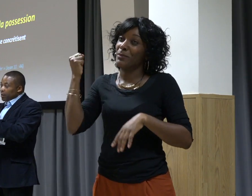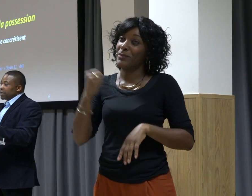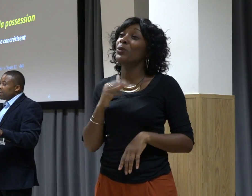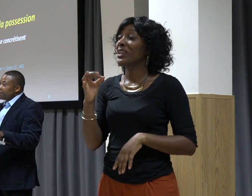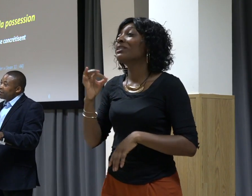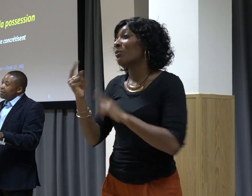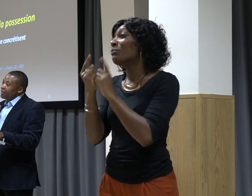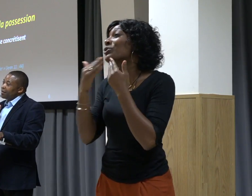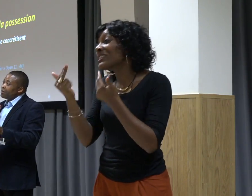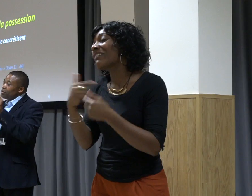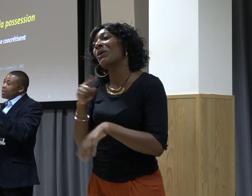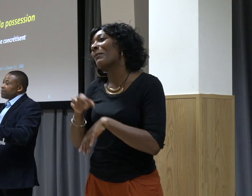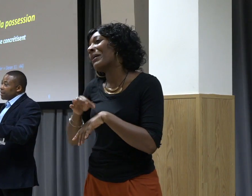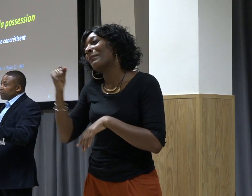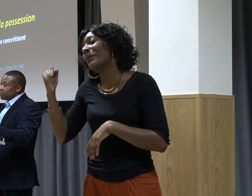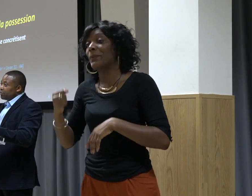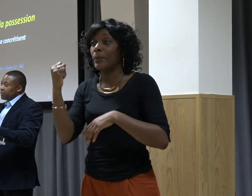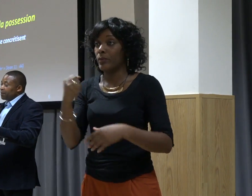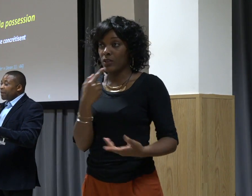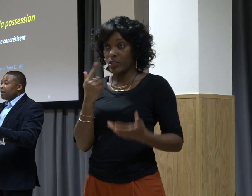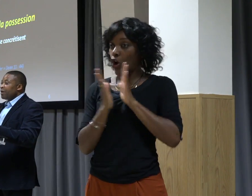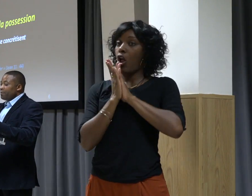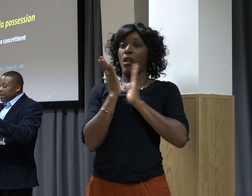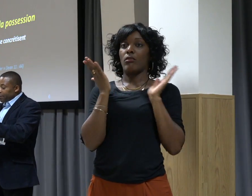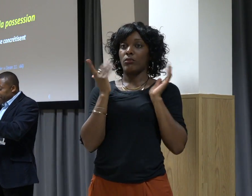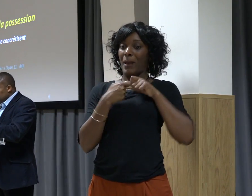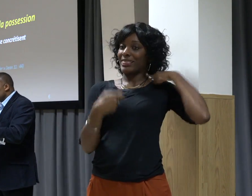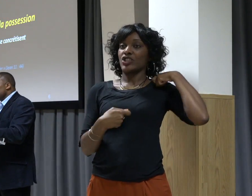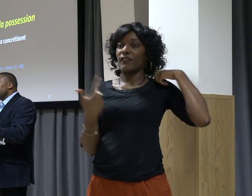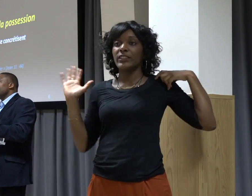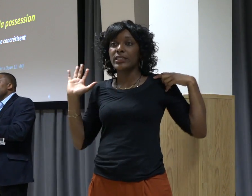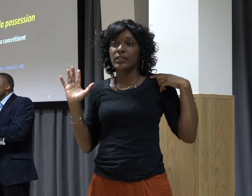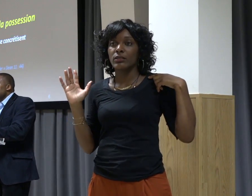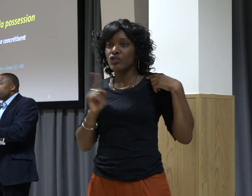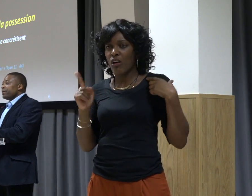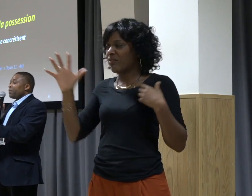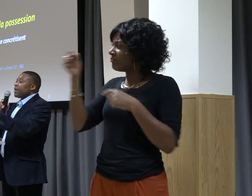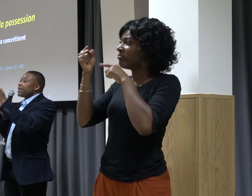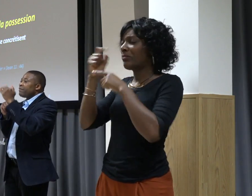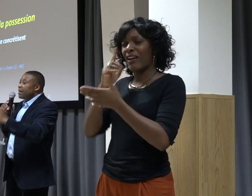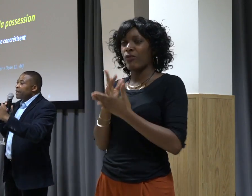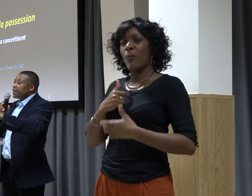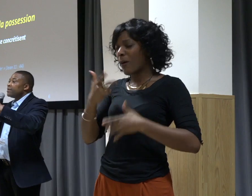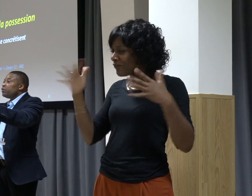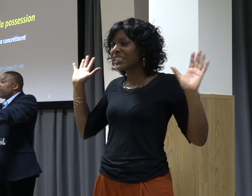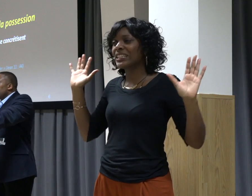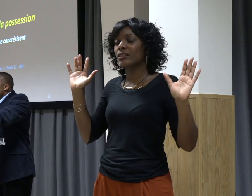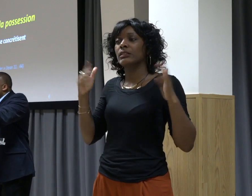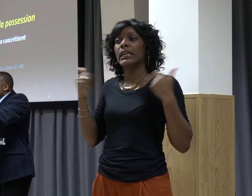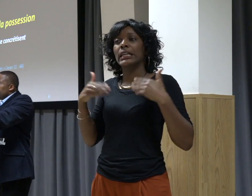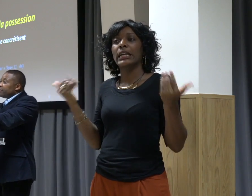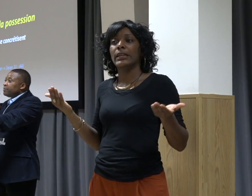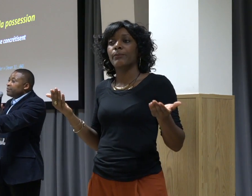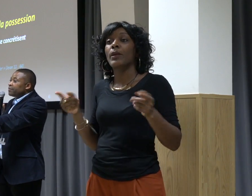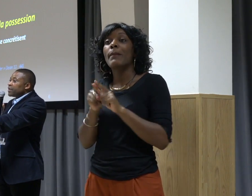Paul a prié et Dieu lui a dit « ma grâce te suffit ». Mais il n'y avait personne dans la Bible qui avait la mentalité de vainqueur que